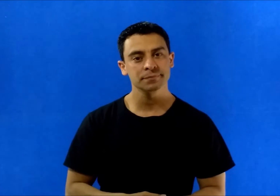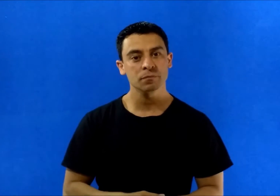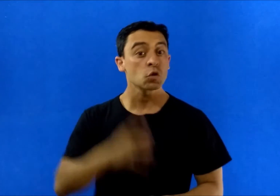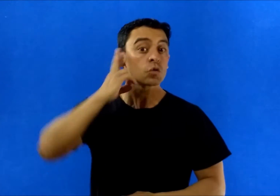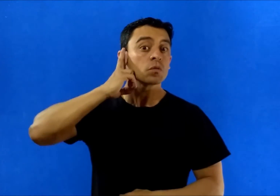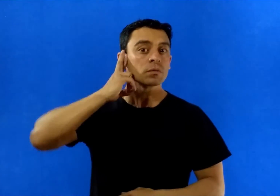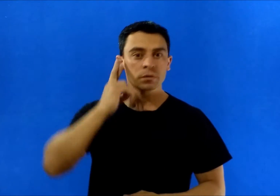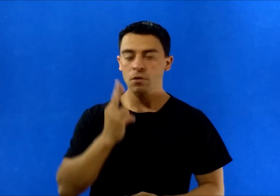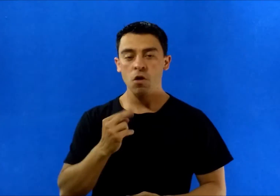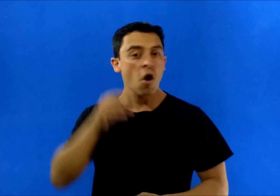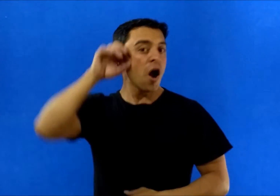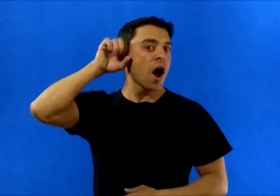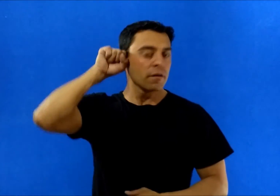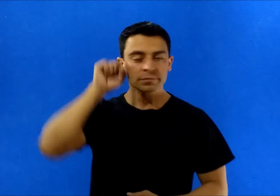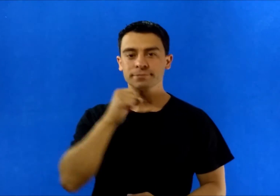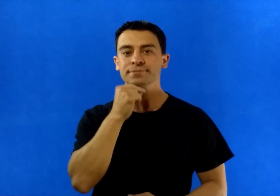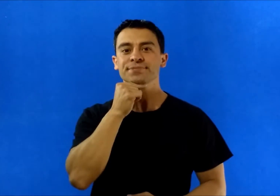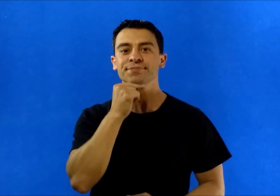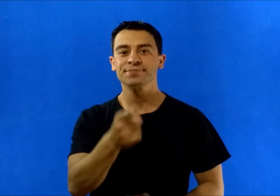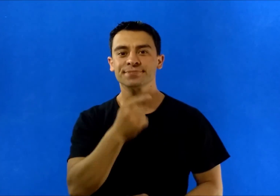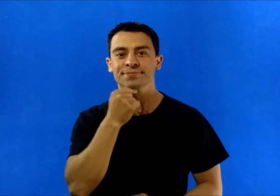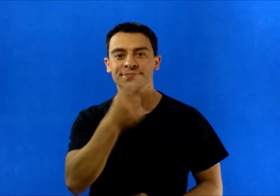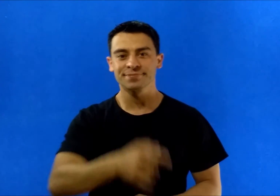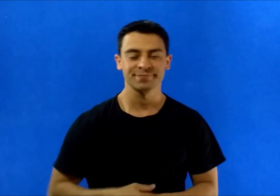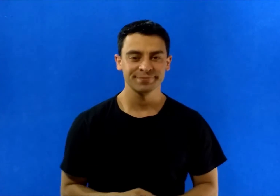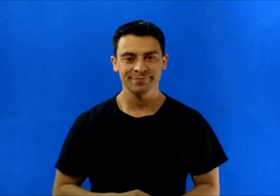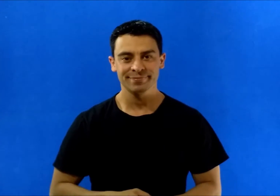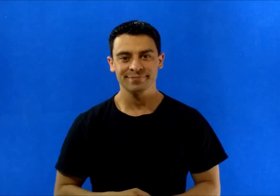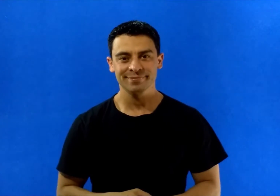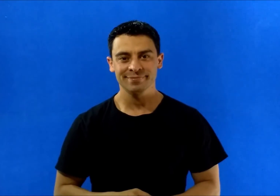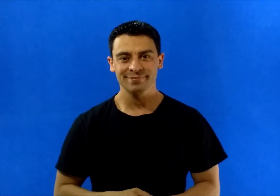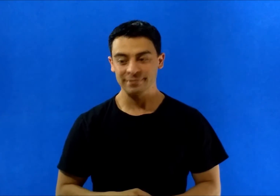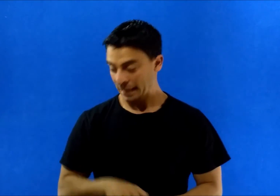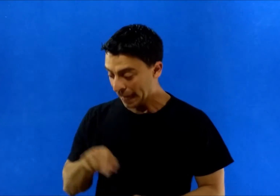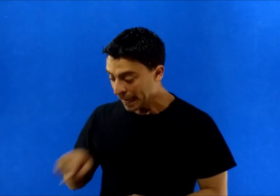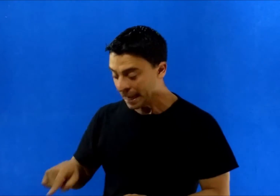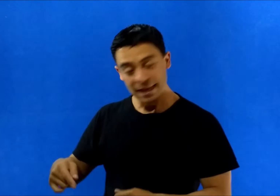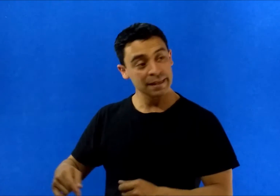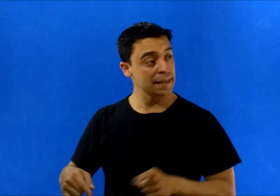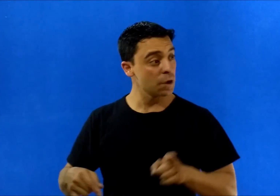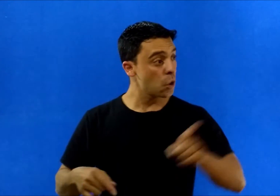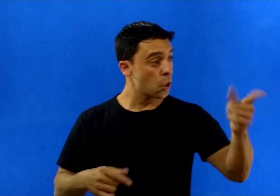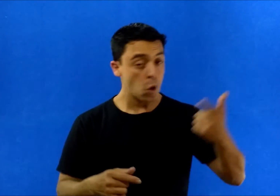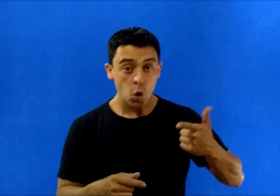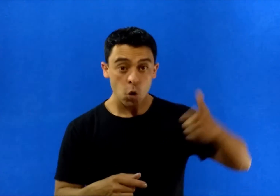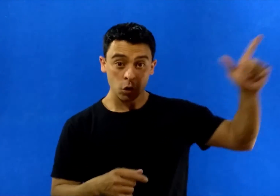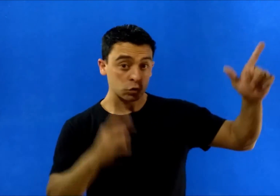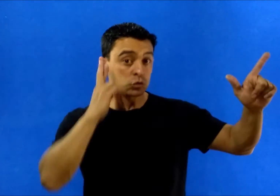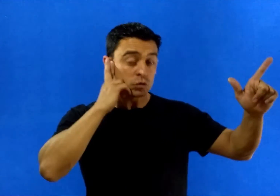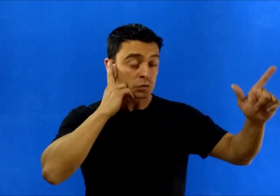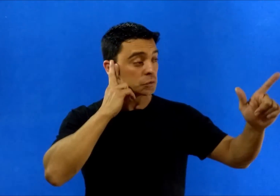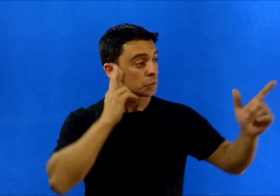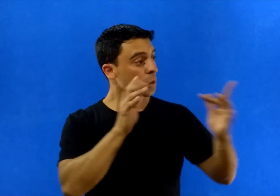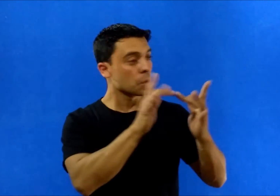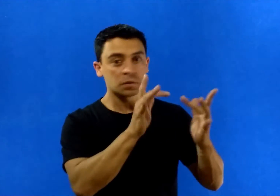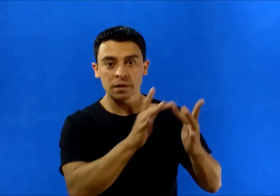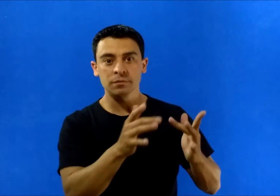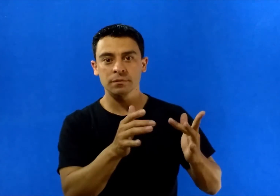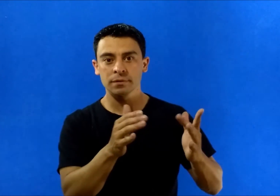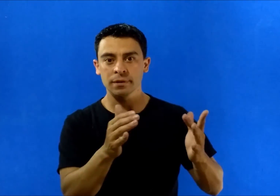aprender no momento que ele vai crescendo, porque ele é surdo, não consegue ouvir. Por exemplo, se ele tem contato